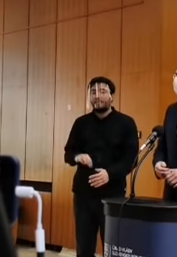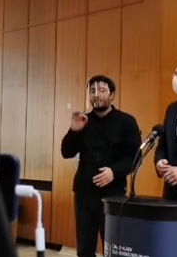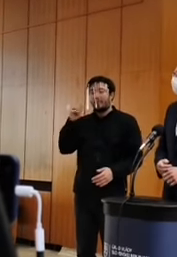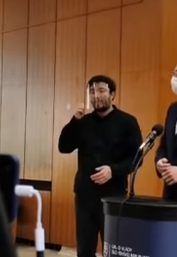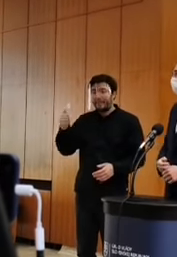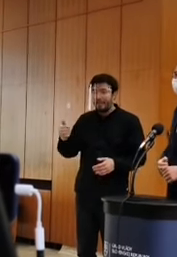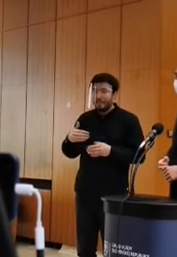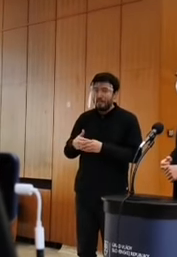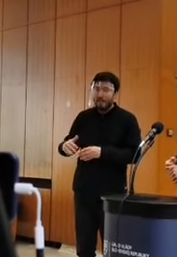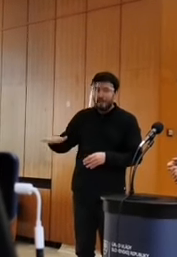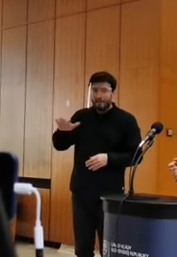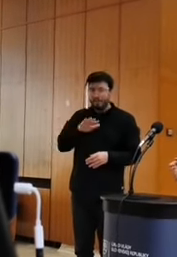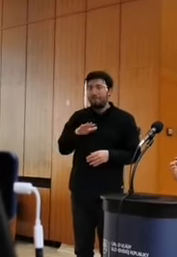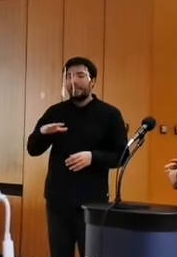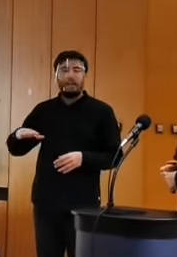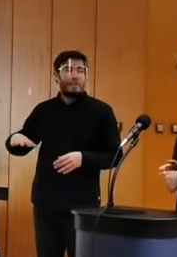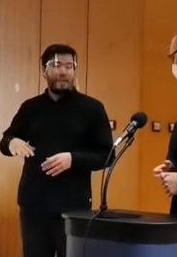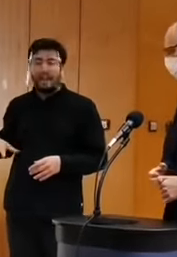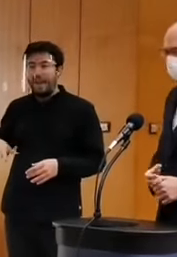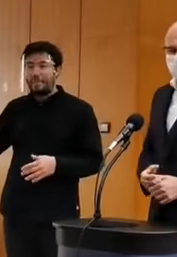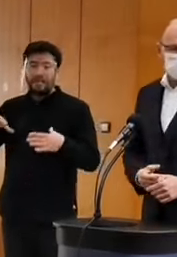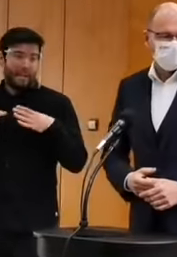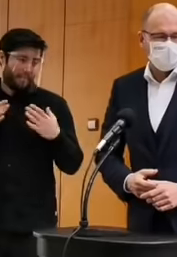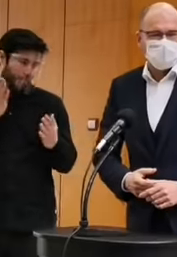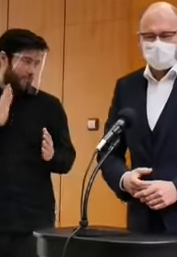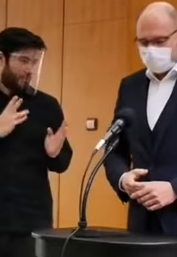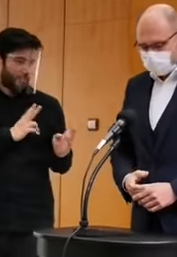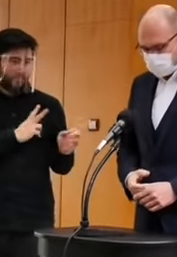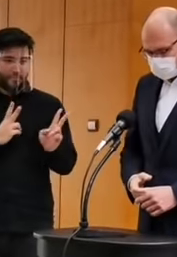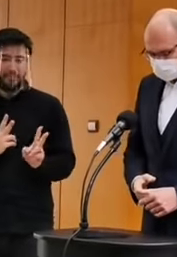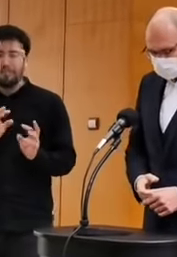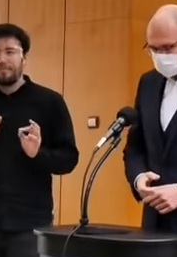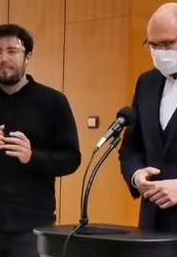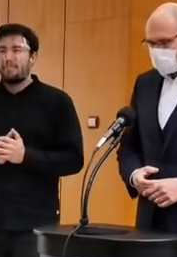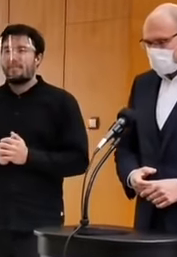Dobrý deň, prajem, dámy a páni. Poďte bližšie, poďte.